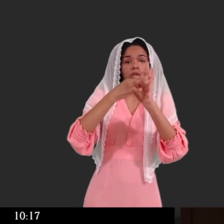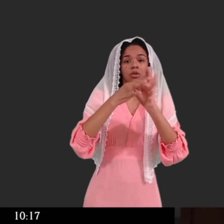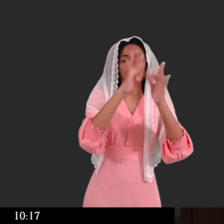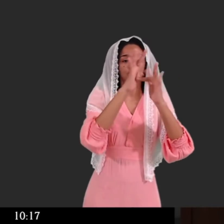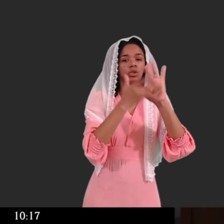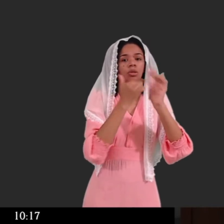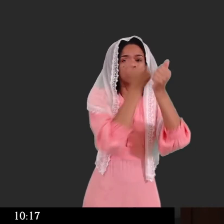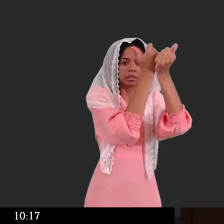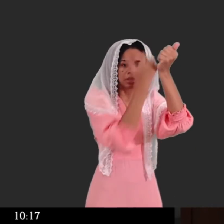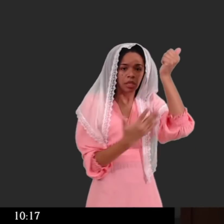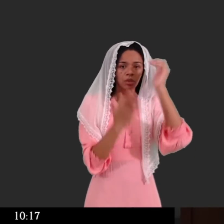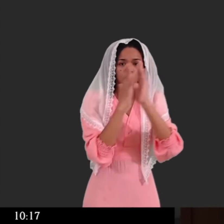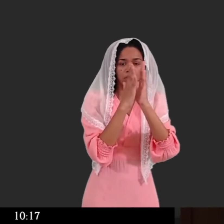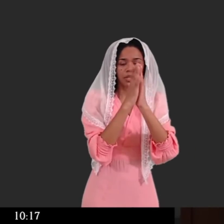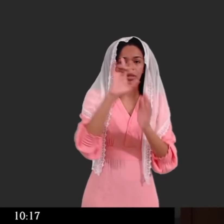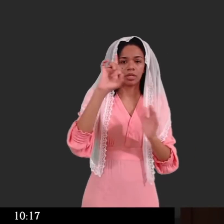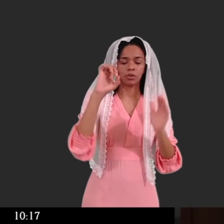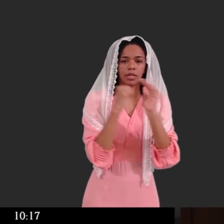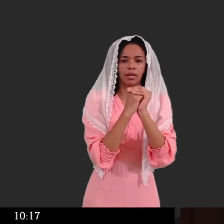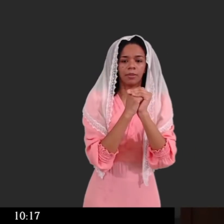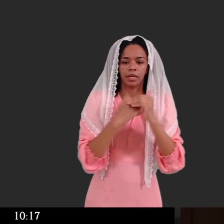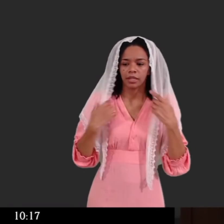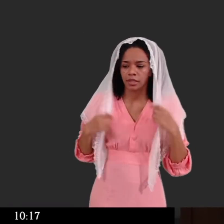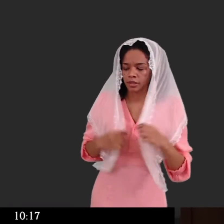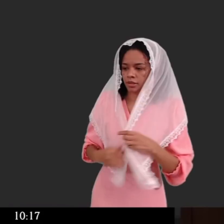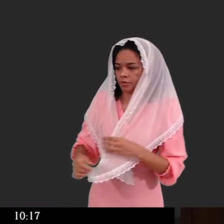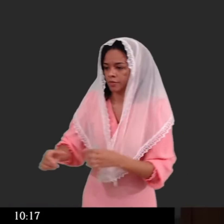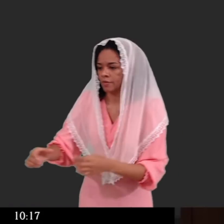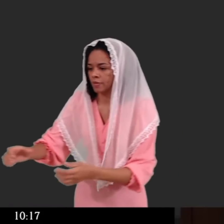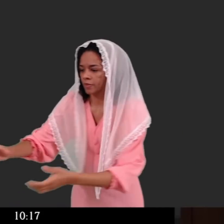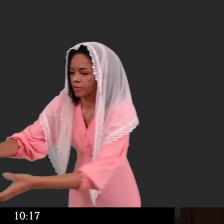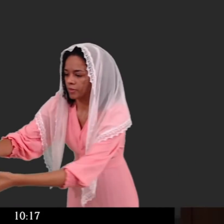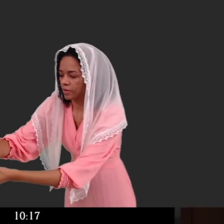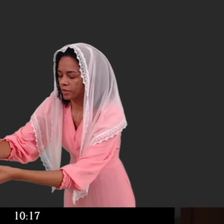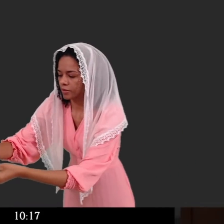Cristo, oremos a Deus. Amém.